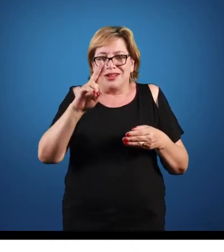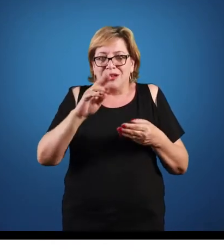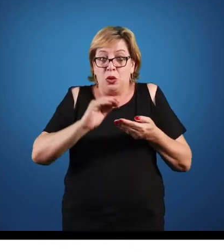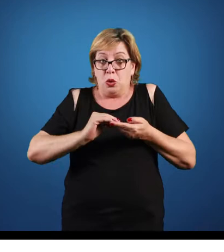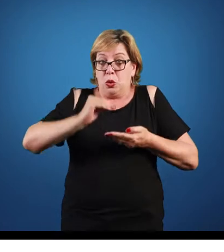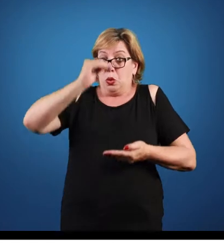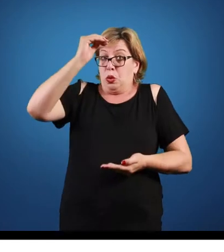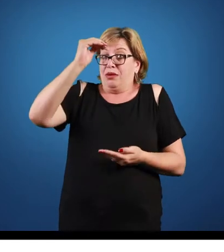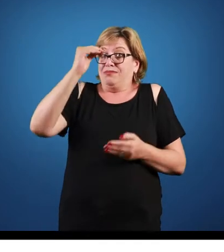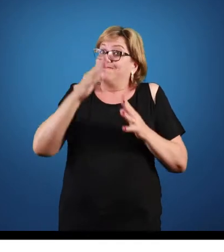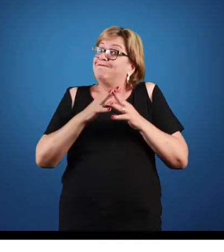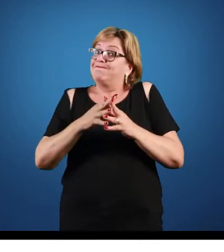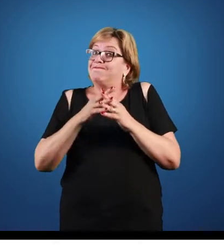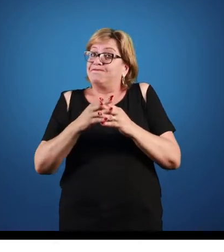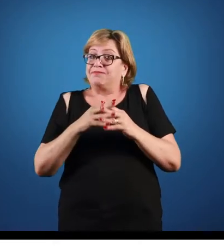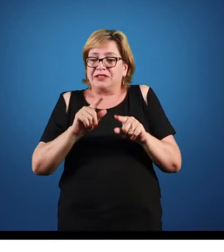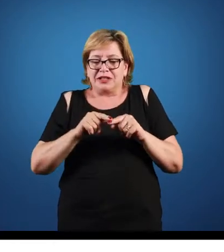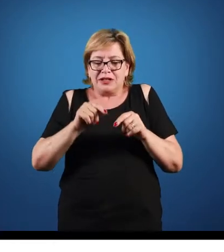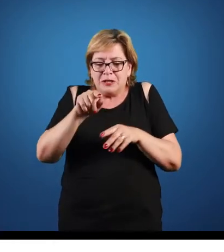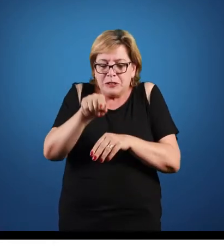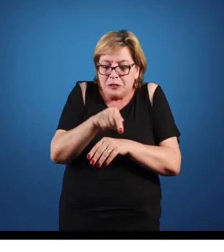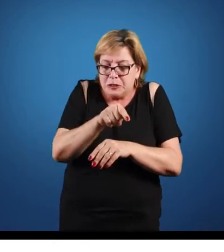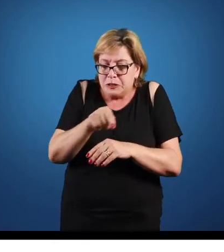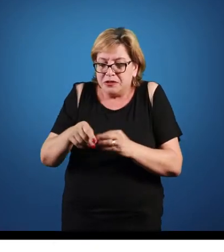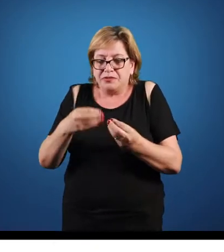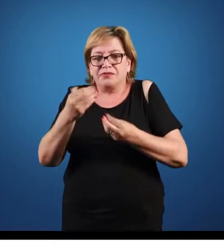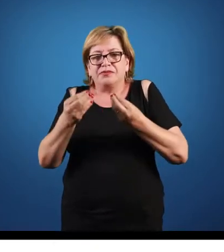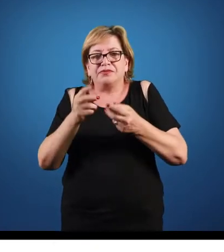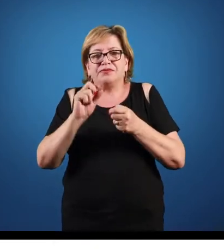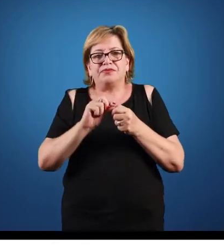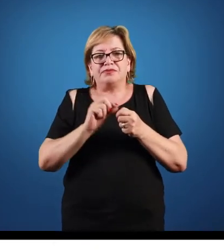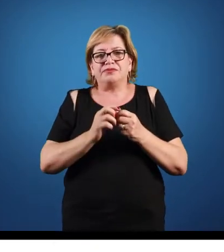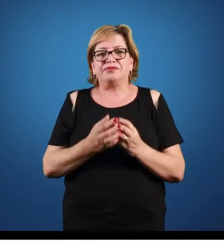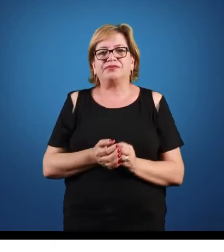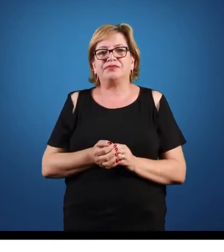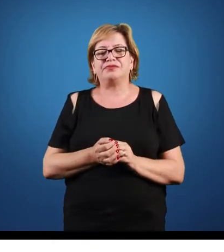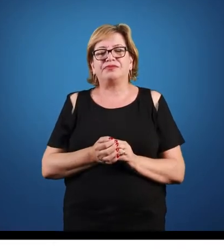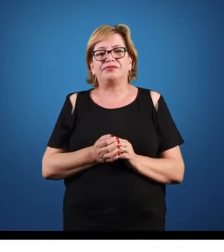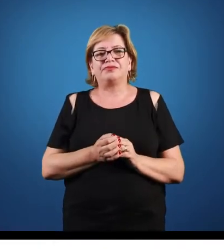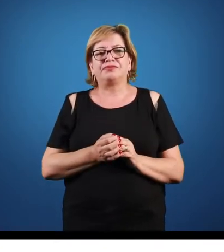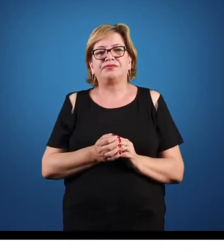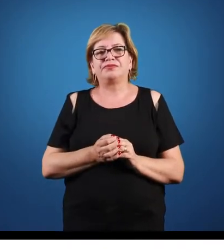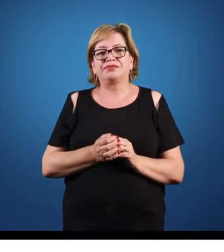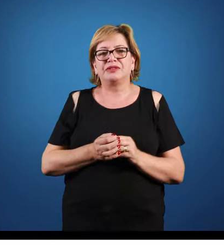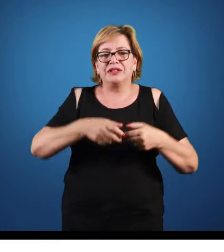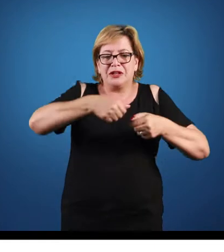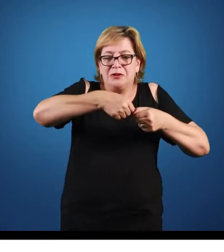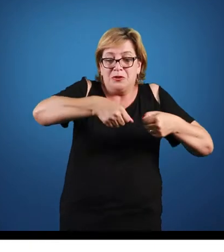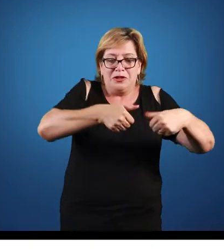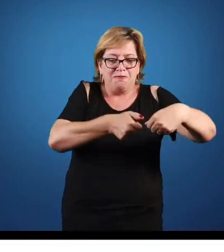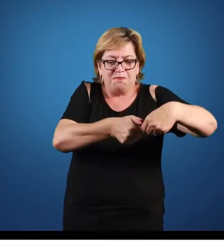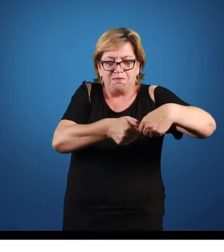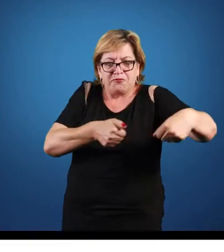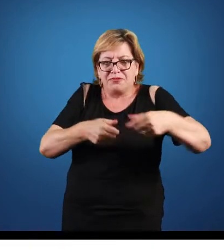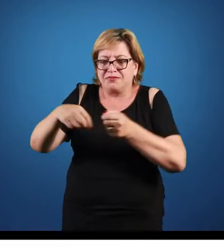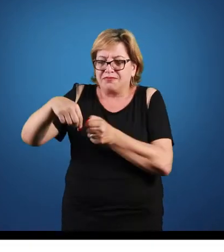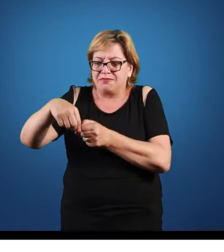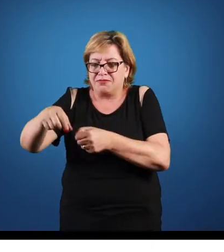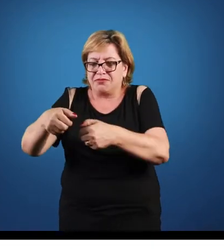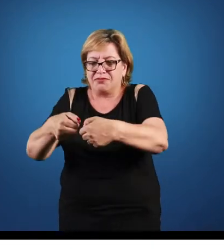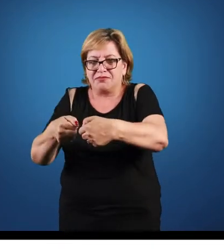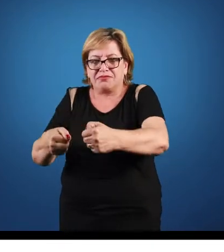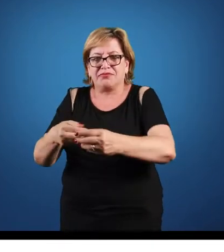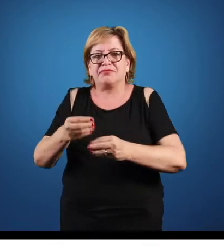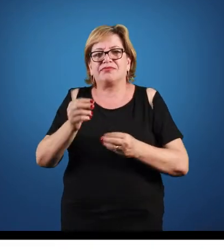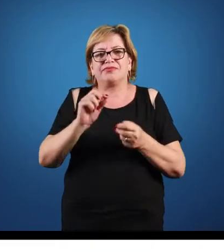já é um pouco mais complicado mas tem que marcar no chão a questão da greve no fêmur e isso naquelas marcas de de atores de até 12